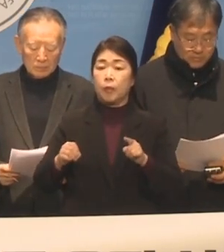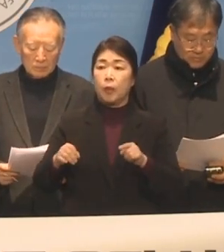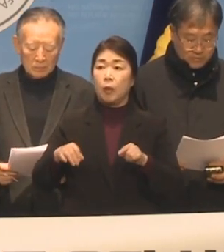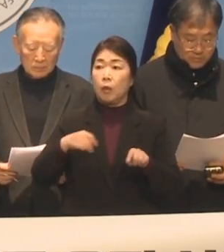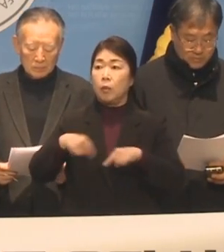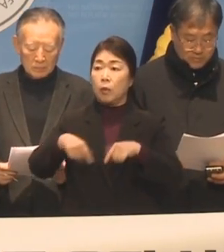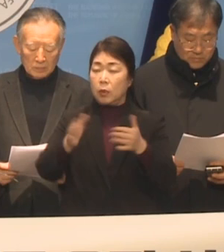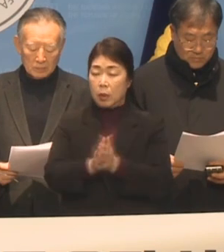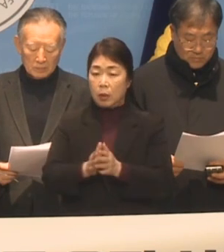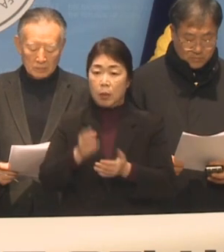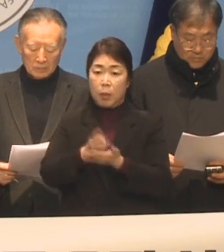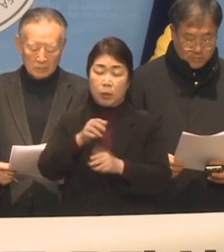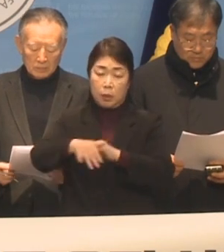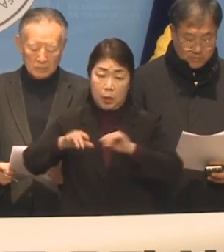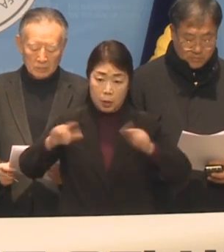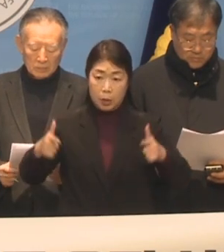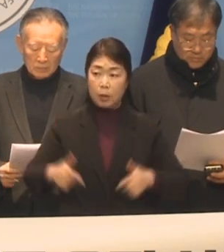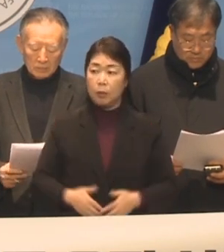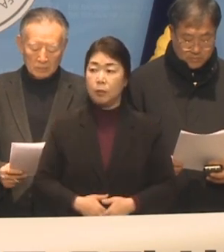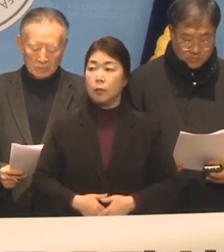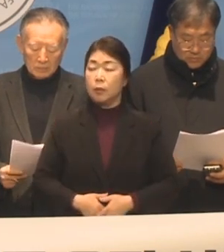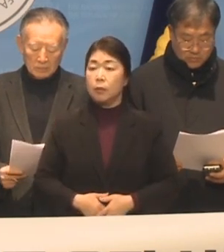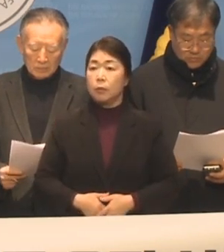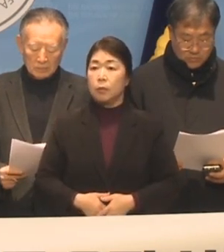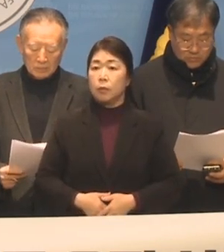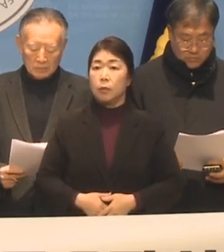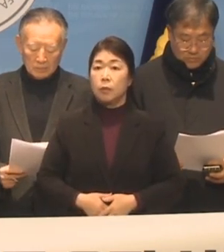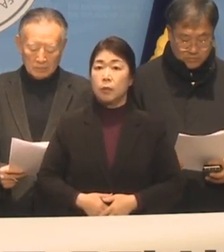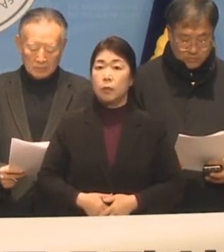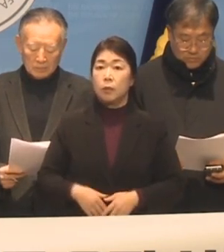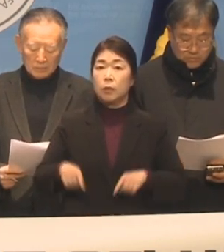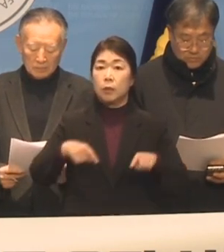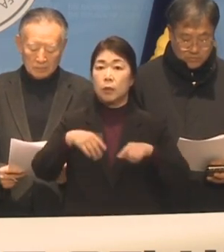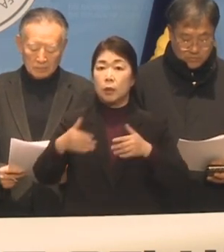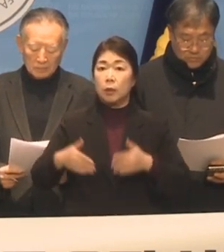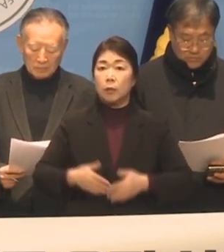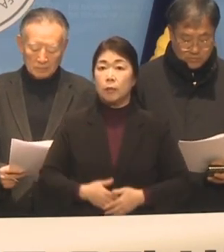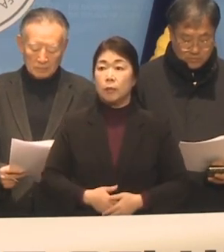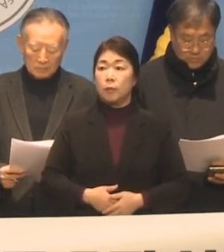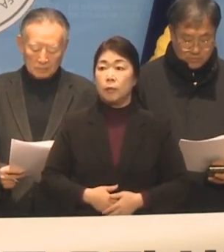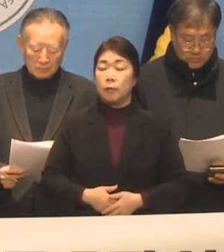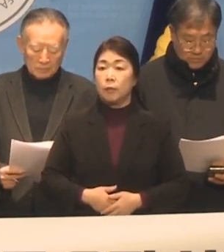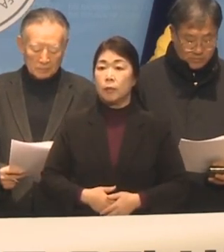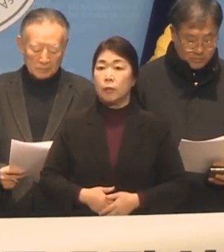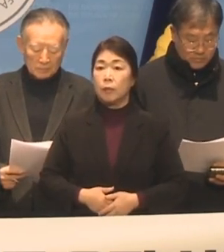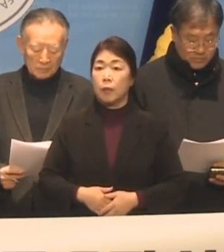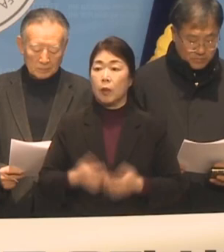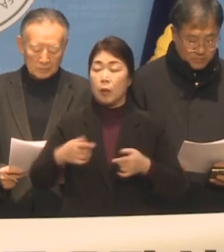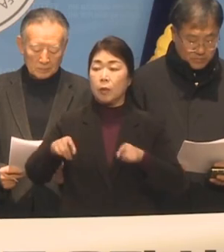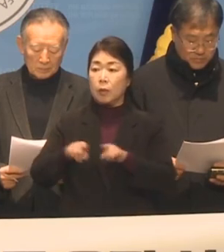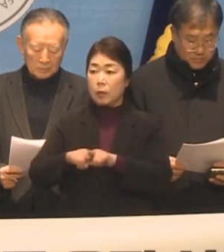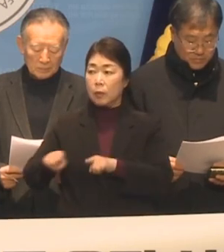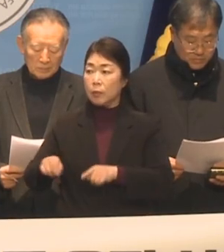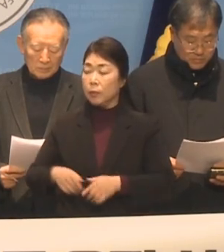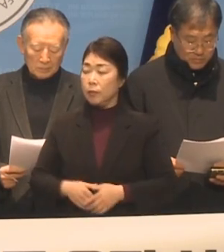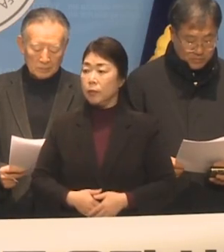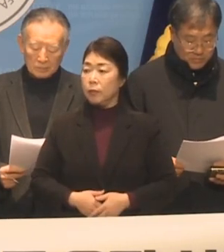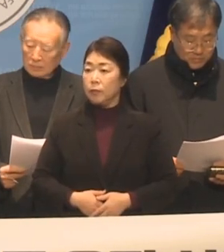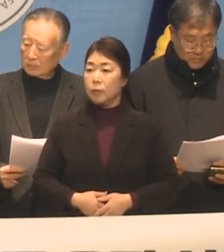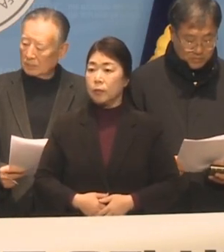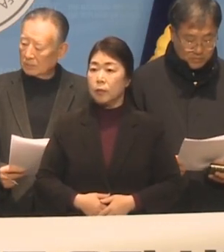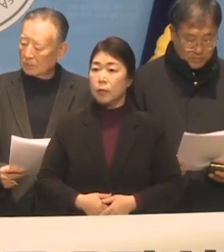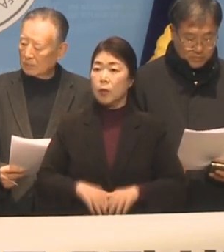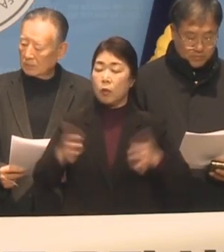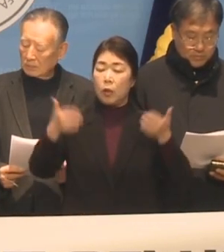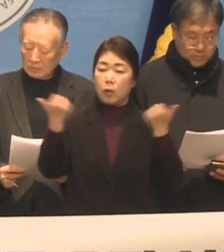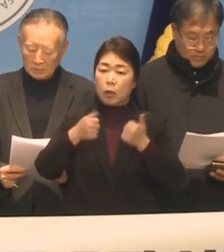정당 방식이 아니라 거대 정당과 소수 정당들의 간의 호혜의 원칙에 입각하여